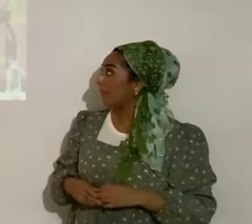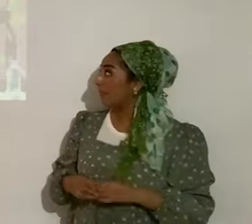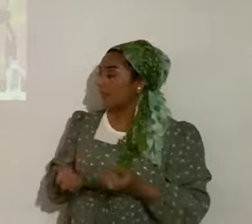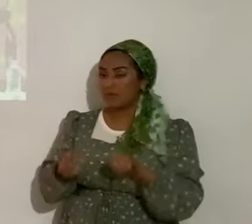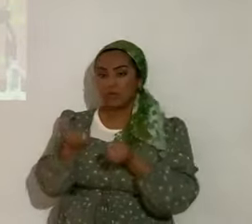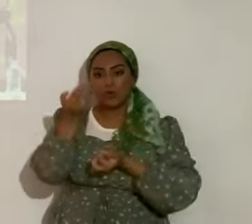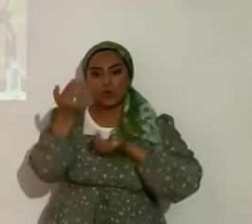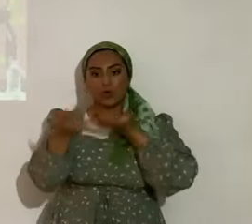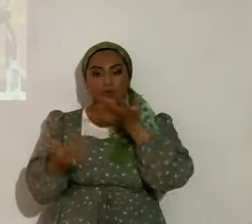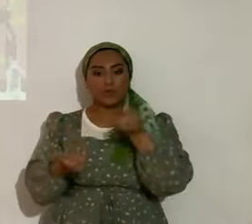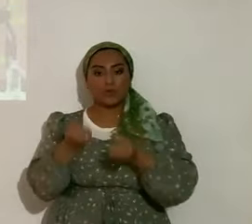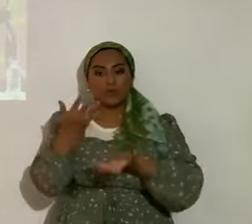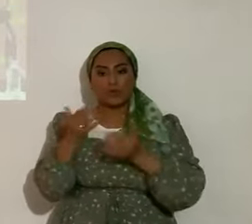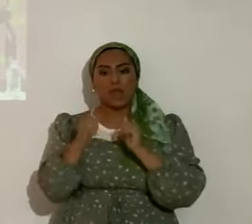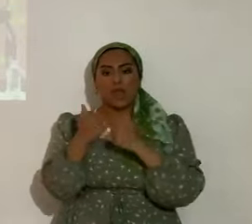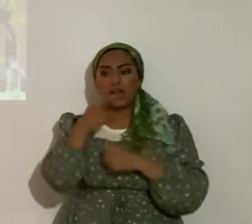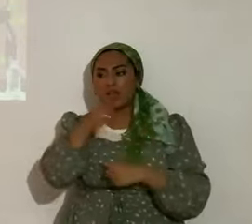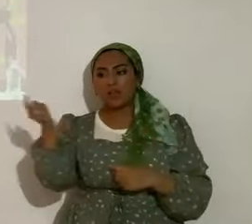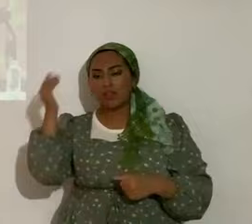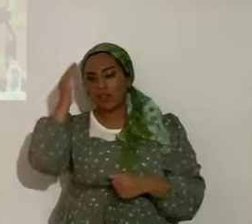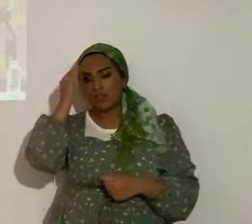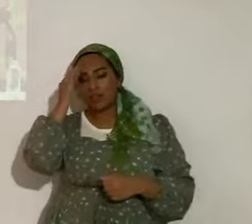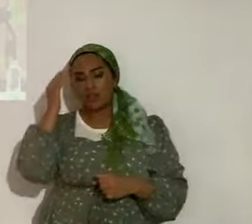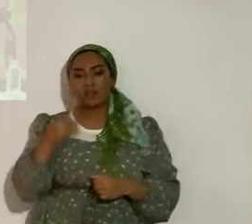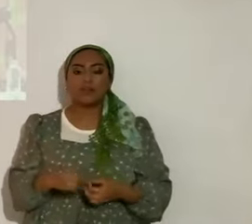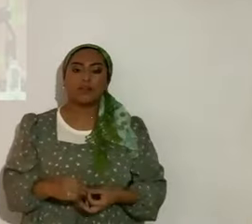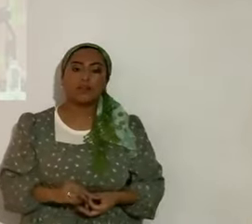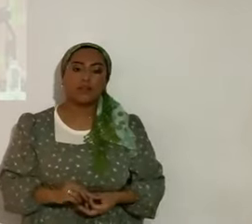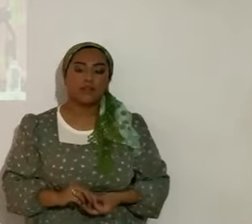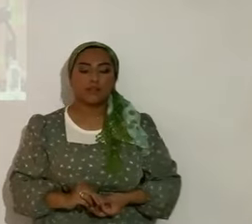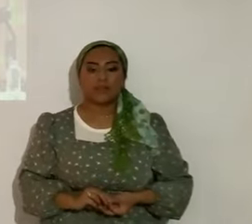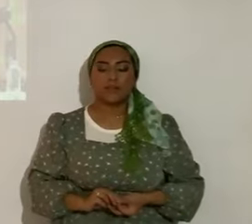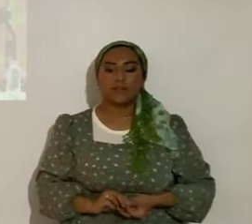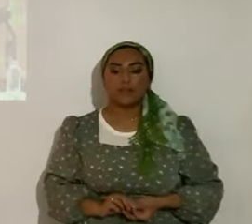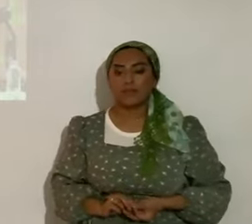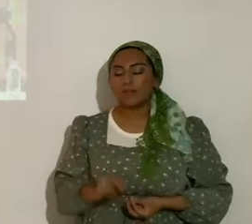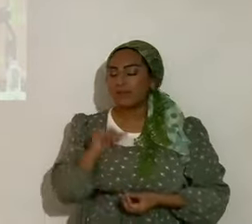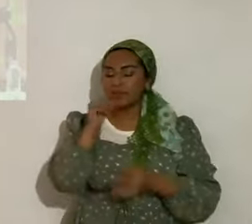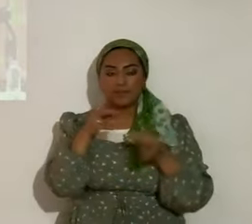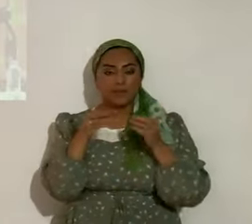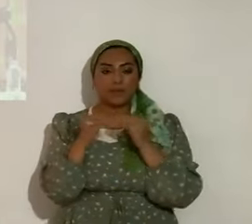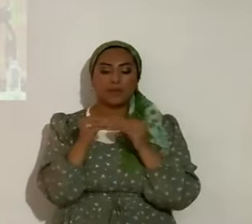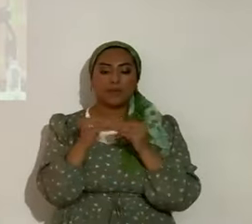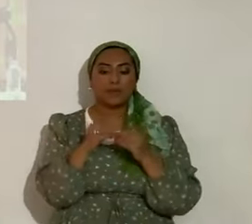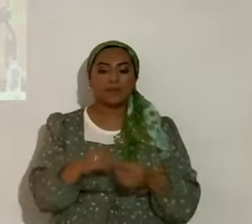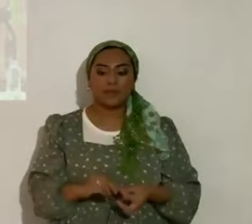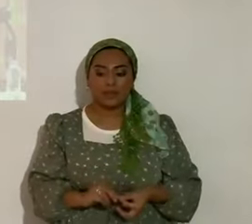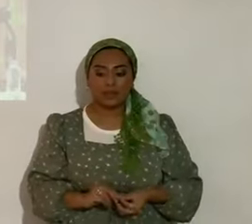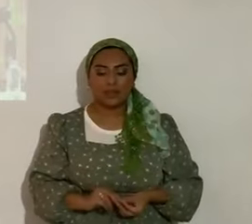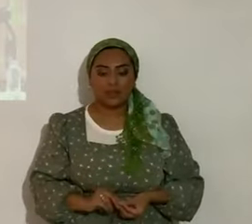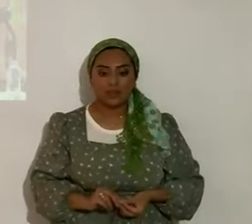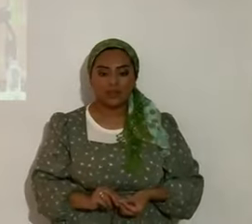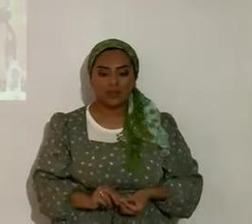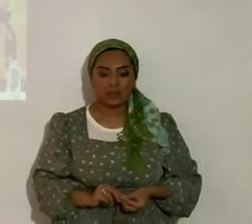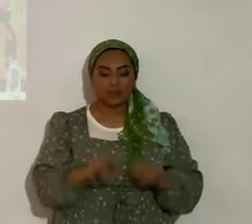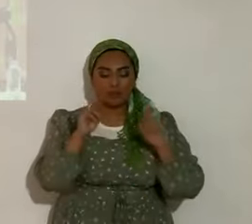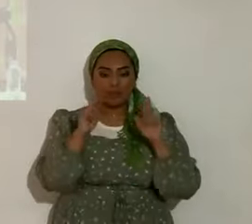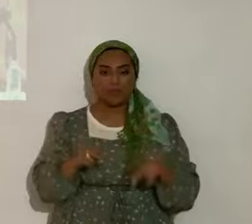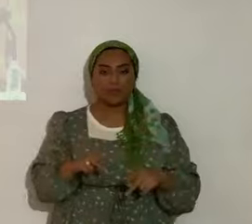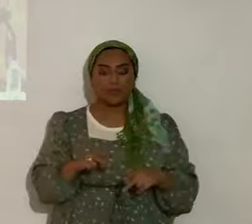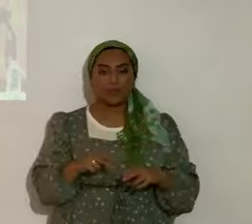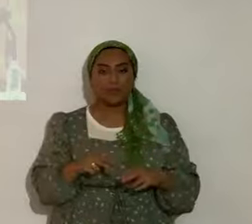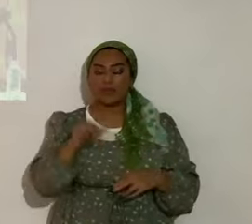fuego. ¿Cómo lo supieron? Bueno, no voy a hablar más de eso en cuanto a las personas que,